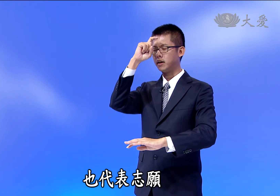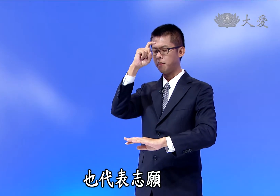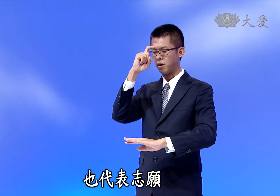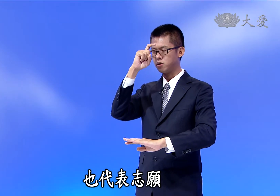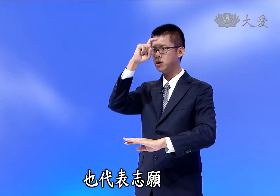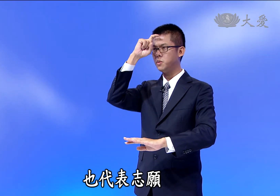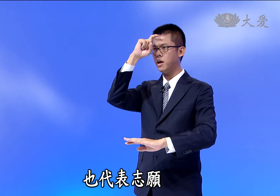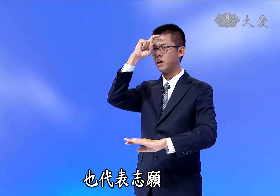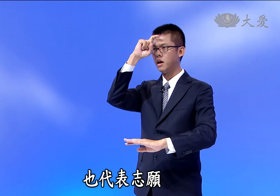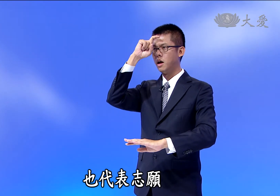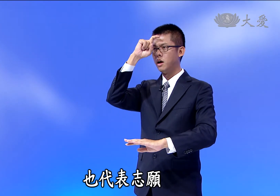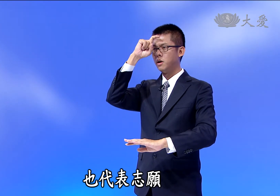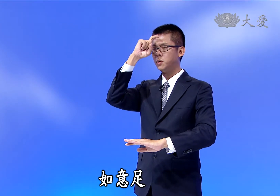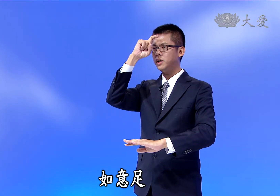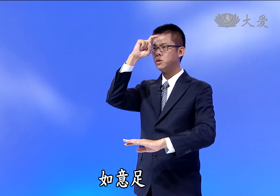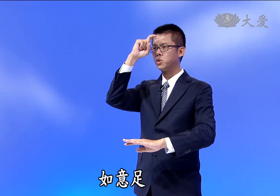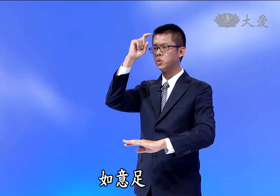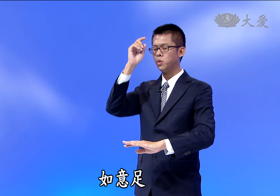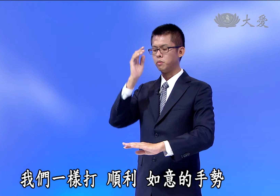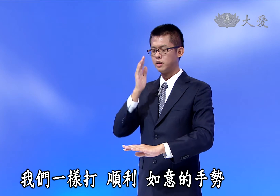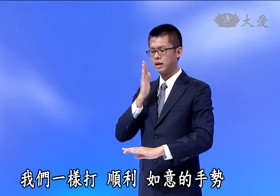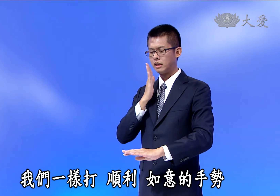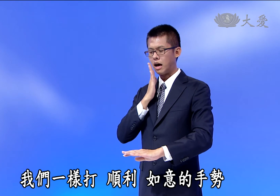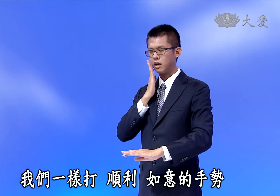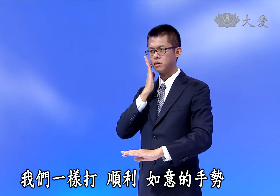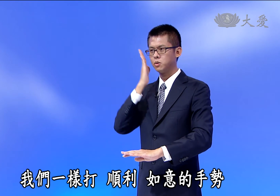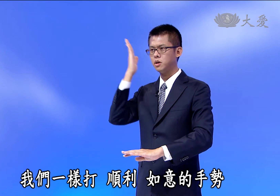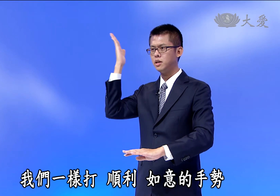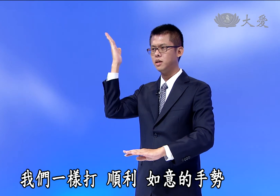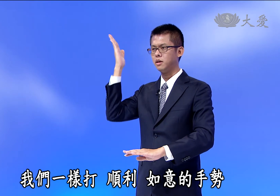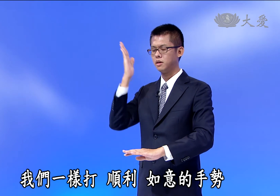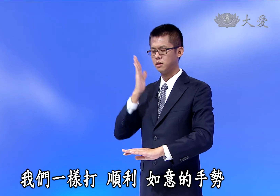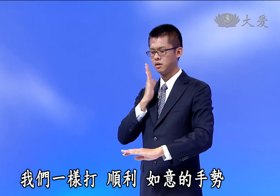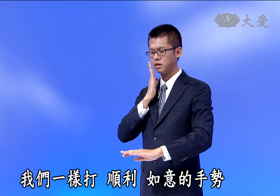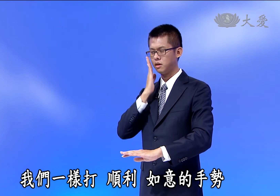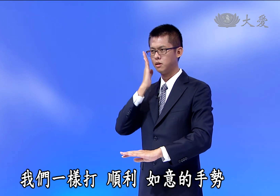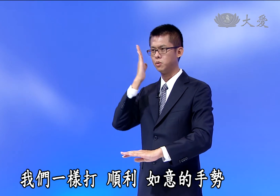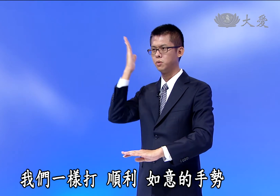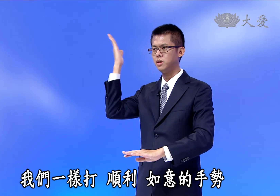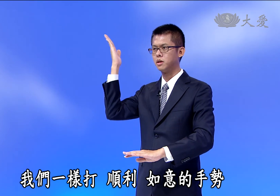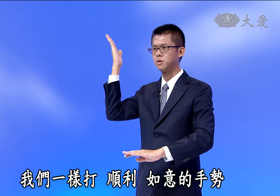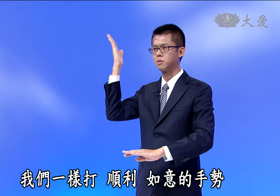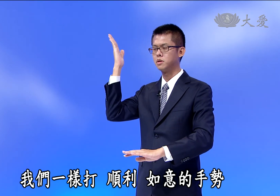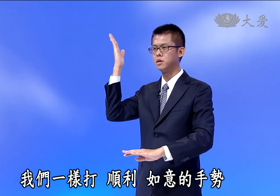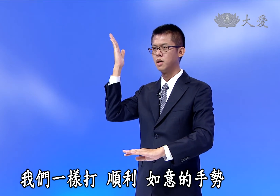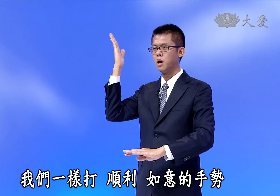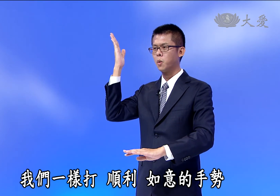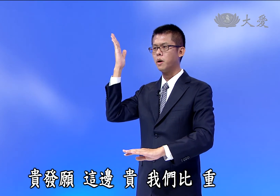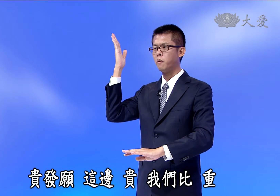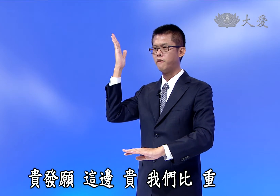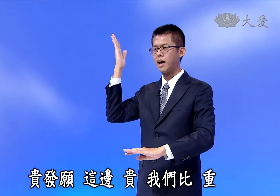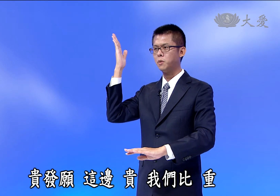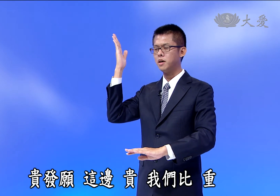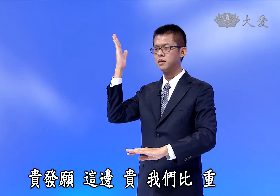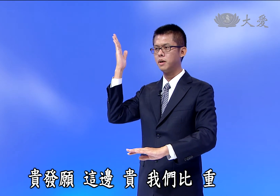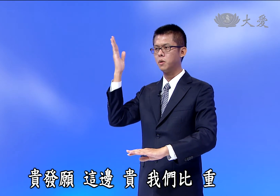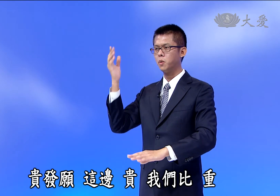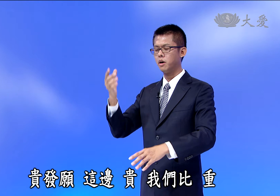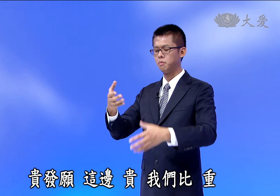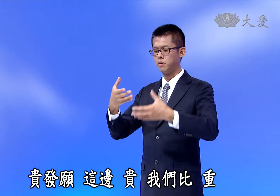表志愿。如意足我们一样打顺利如意的手势。贵发愿，这边贵我们比